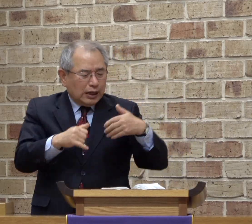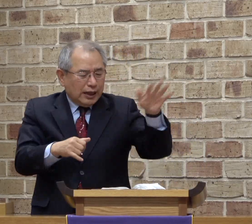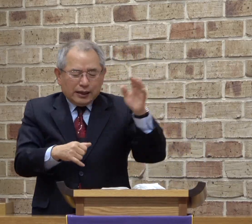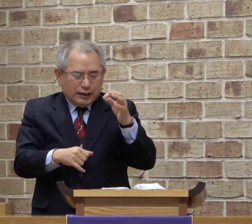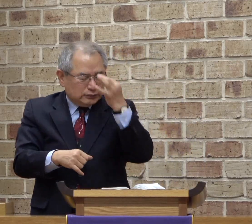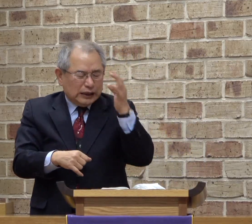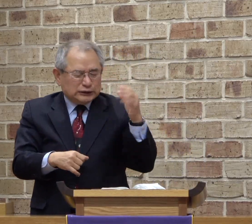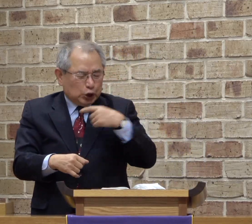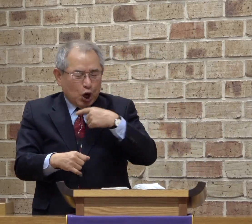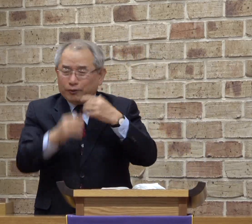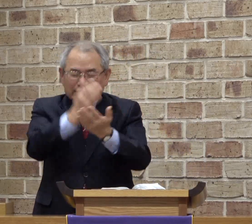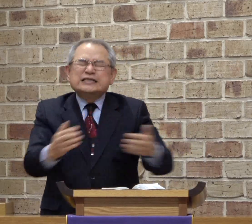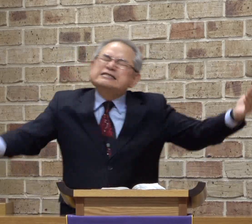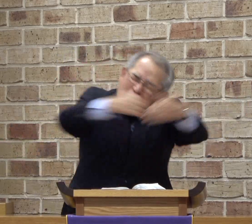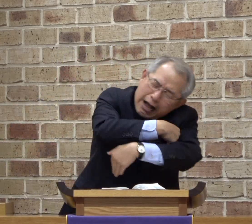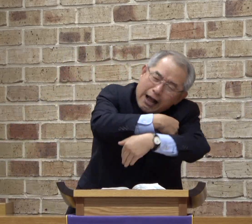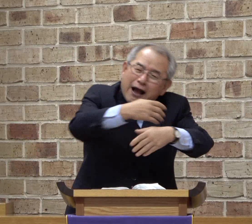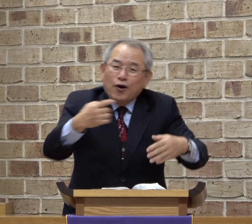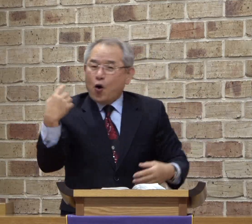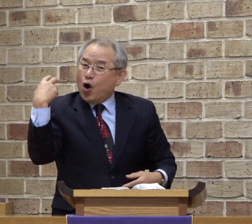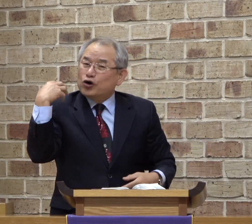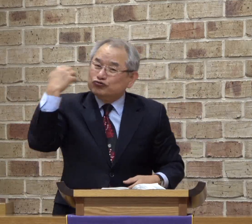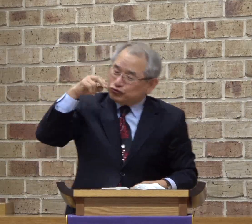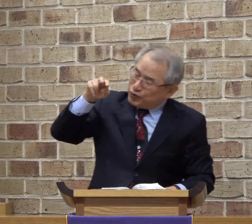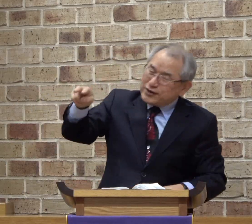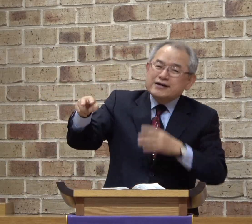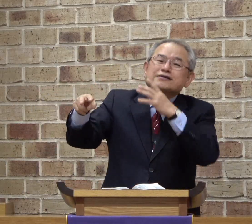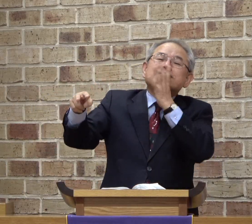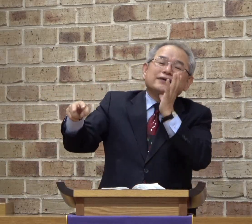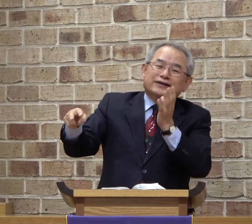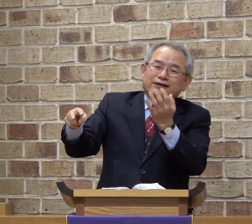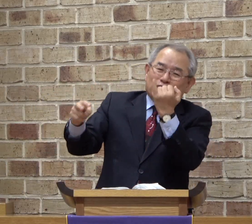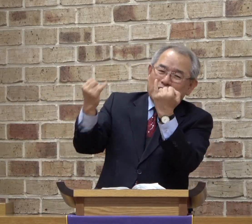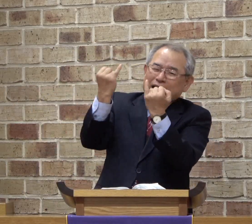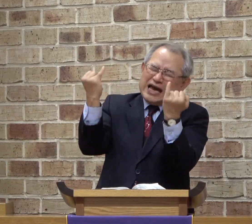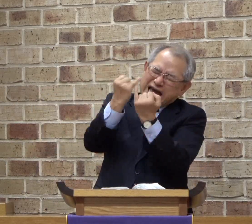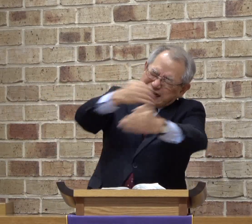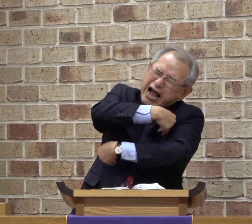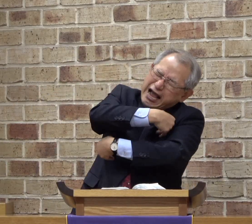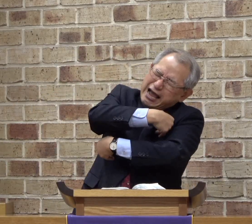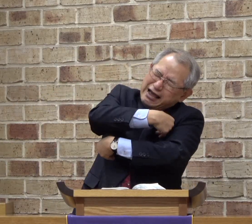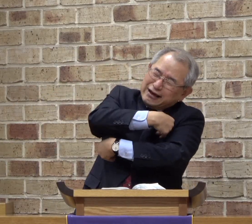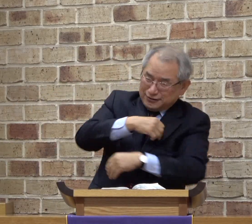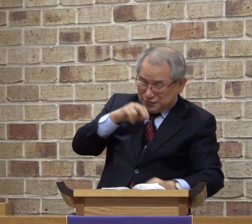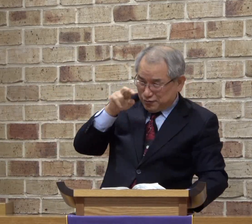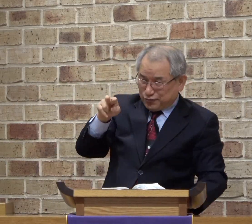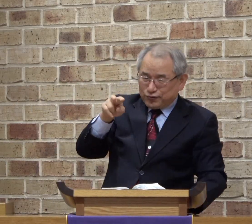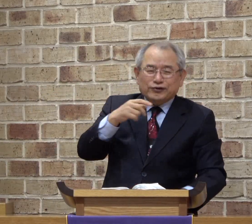여러분 뭔가 착각에 빠져 계신 거예요. 하나님의 섭리가 아니었다면 우리는 지금 이 자리에 없었을 겁니다.